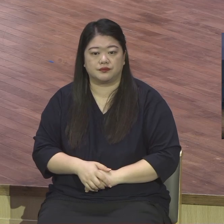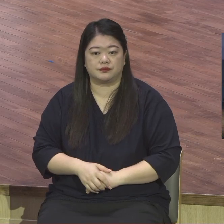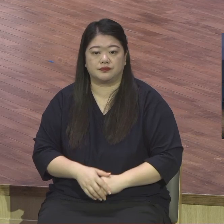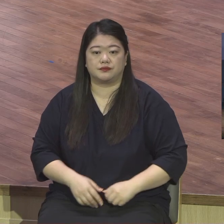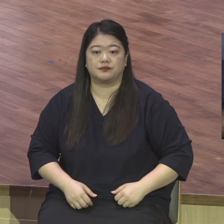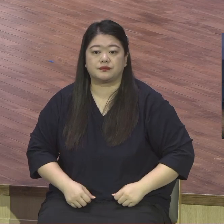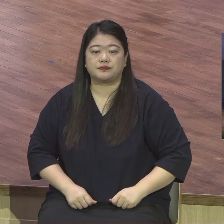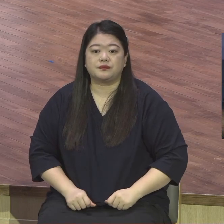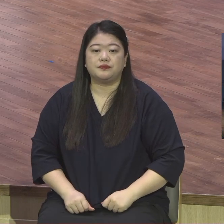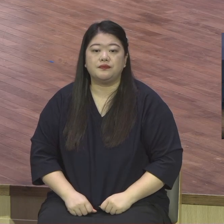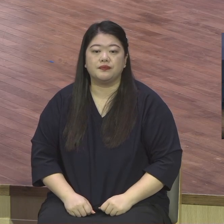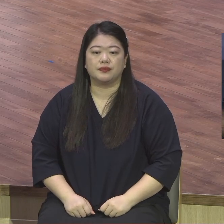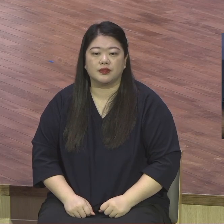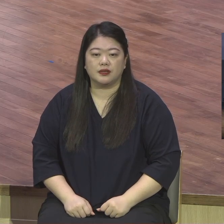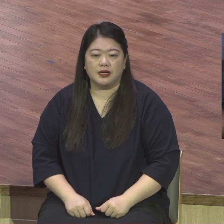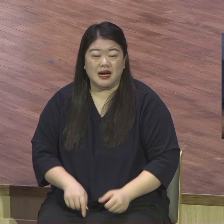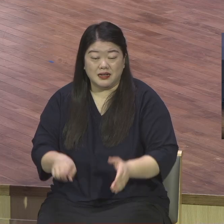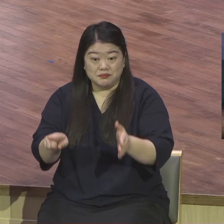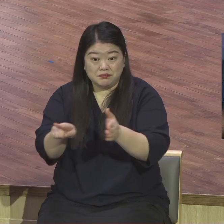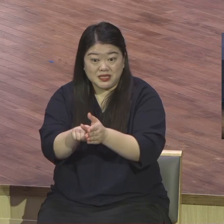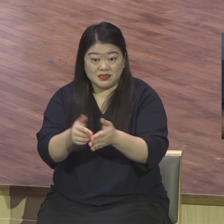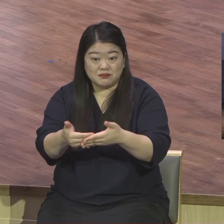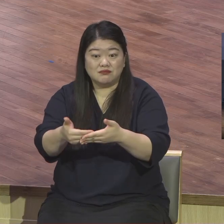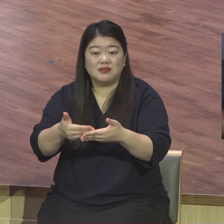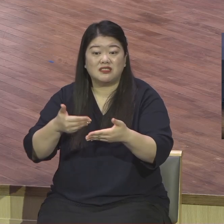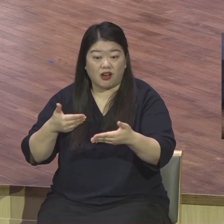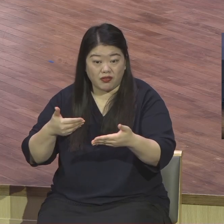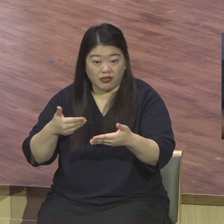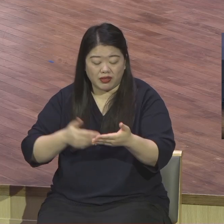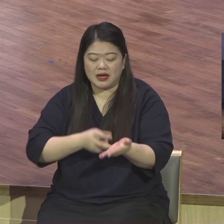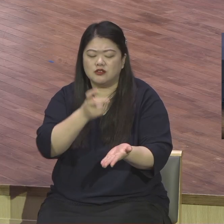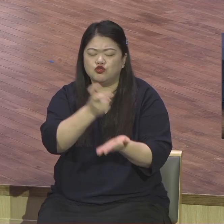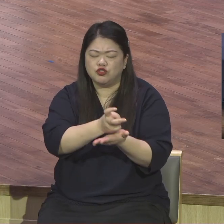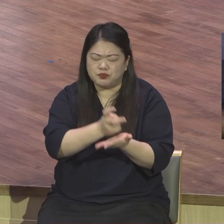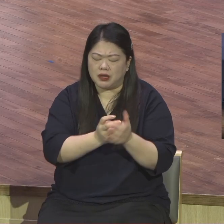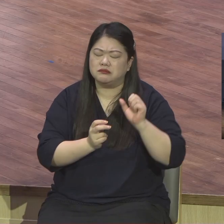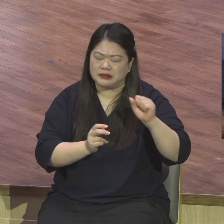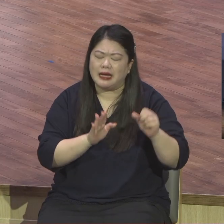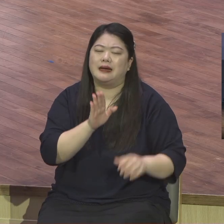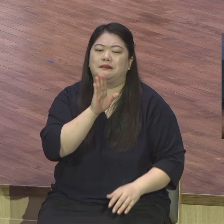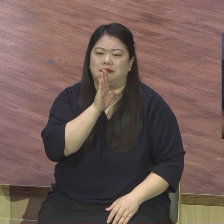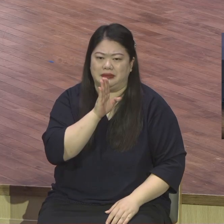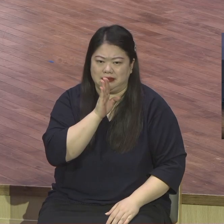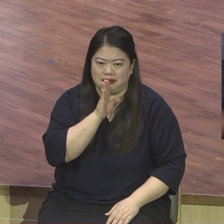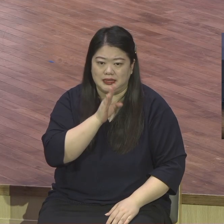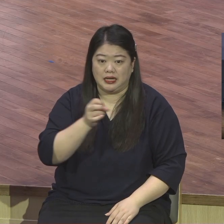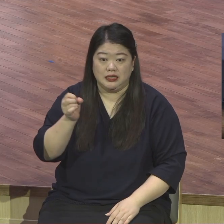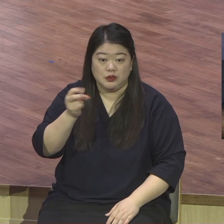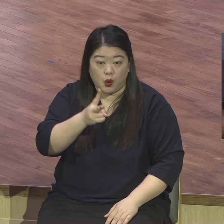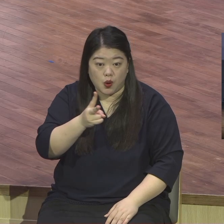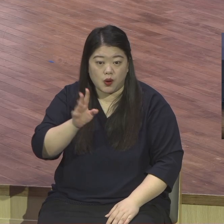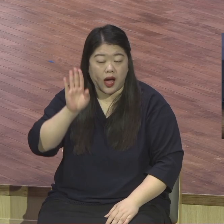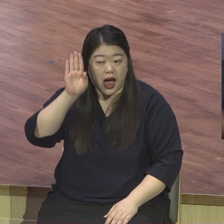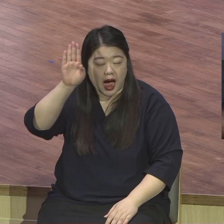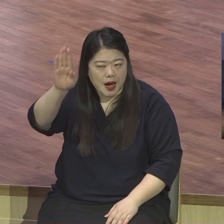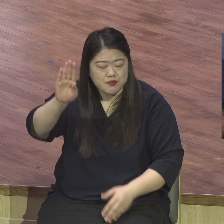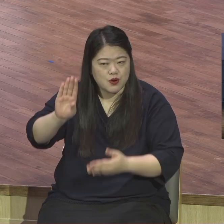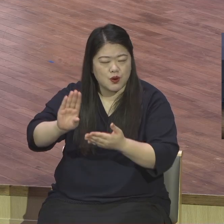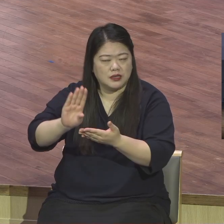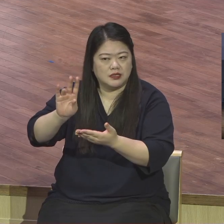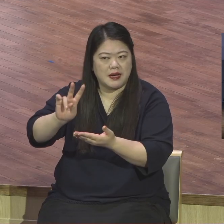믿음이 오기 전에 우리는 율법 아래에 매인바 되고 계시될 믿음의 때까지 갇혔느니라.